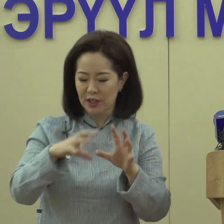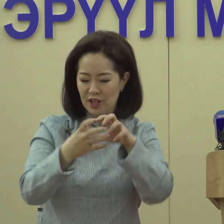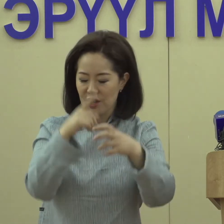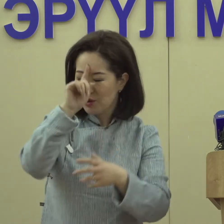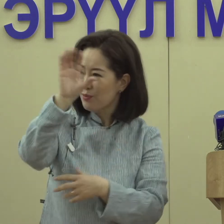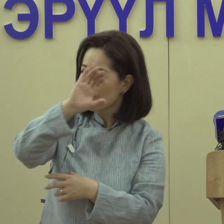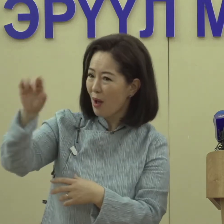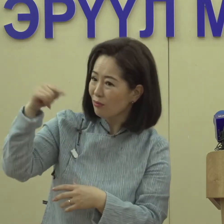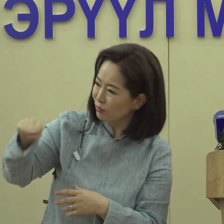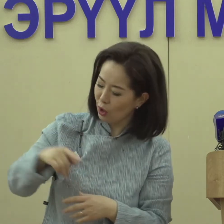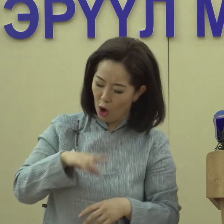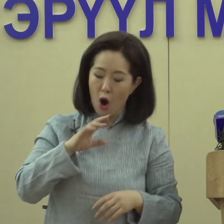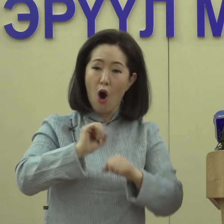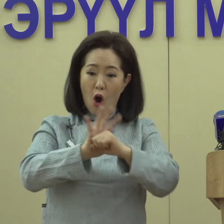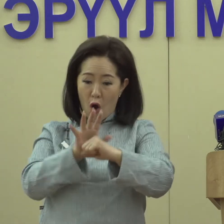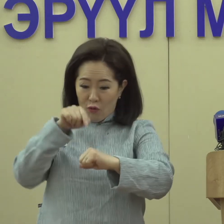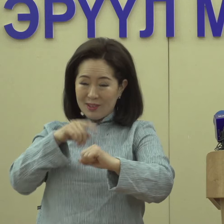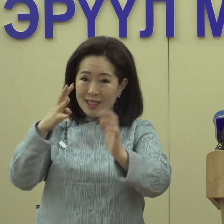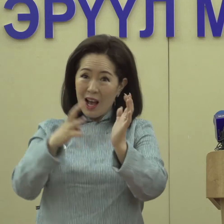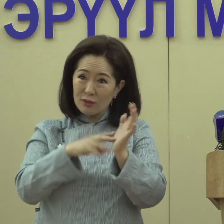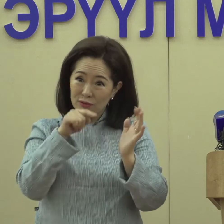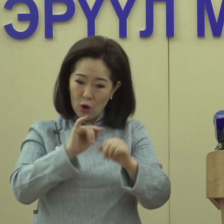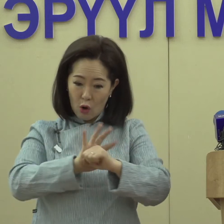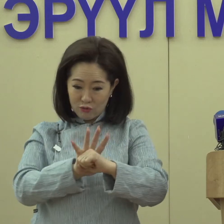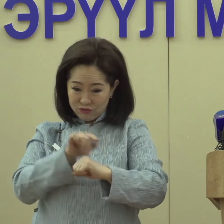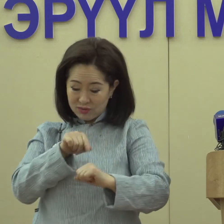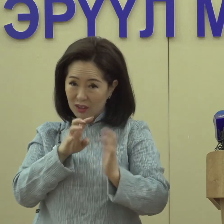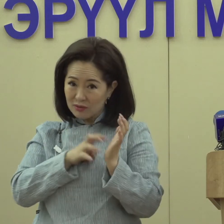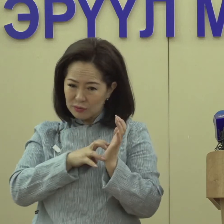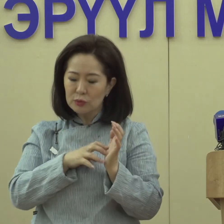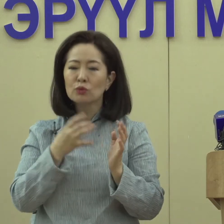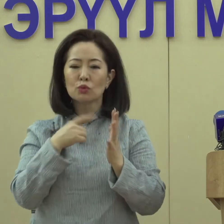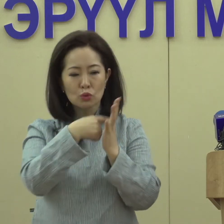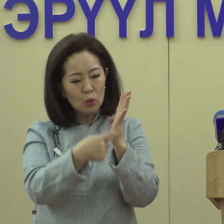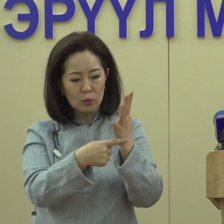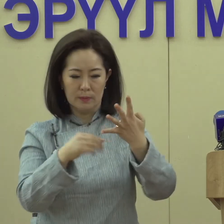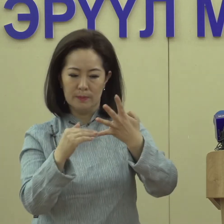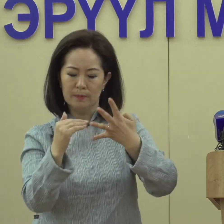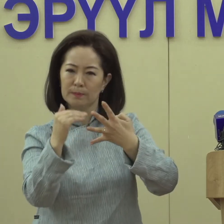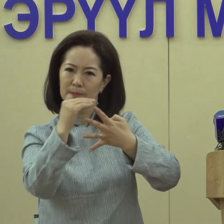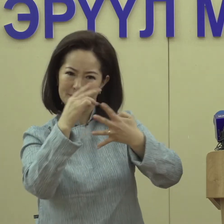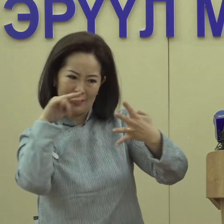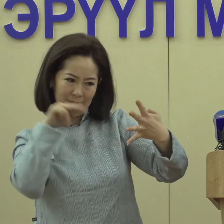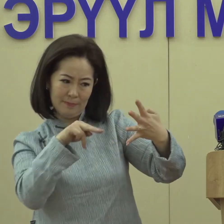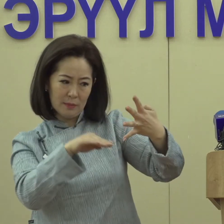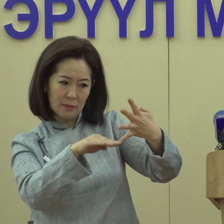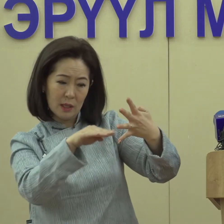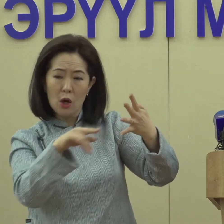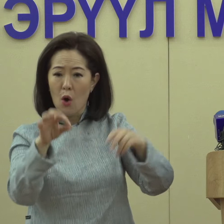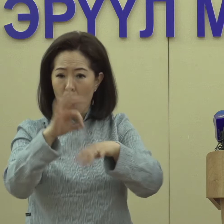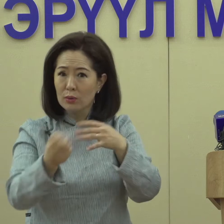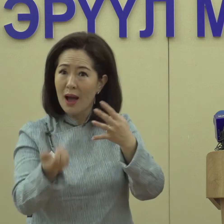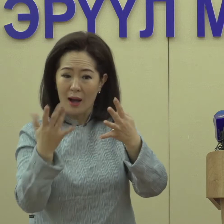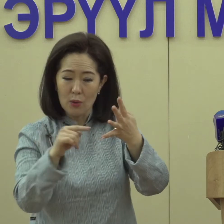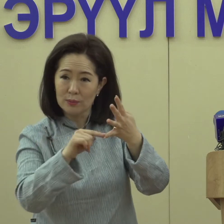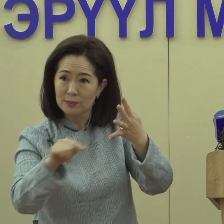байгууллагаас COVID-19 халдварын 4 үе шатыг тодорхойлсон. Үүнд 1-дүгээрт нь бол тохиол бүртгэгдээгүй улс,